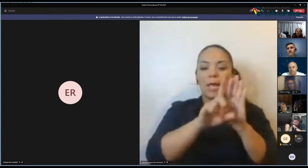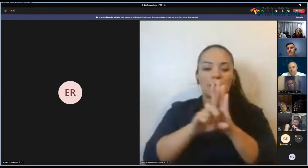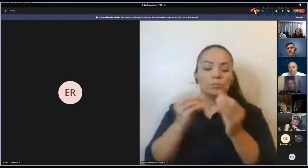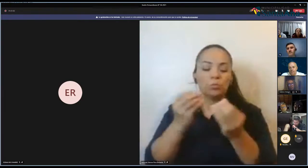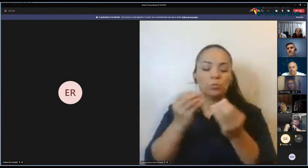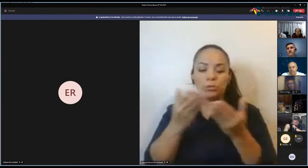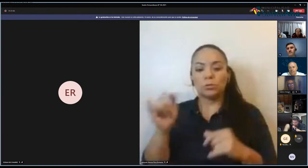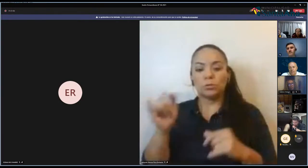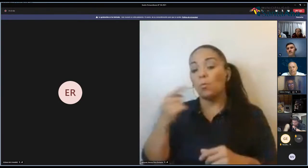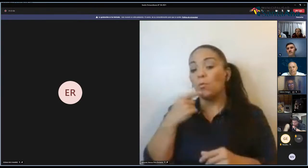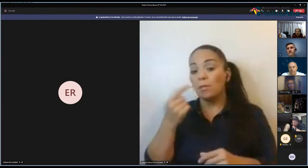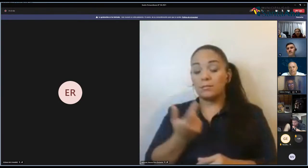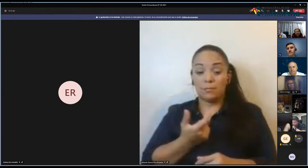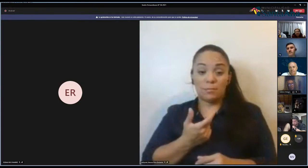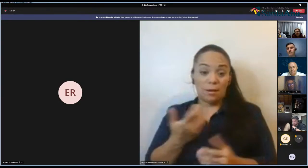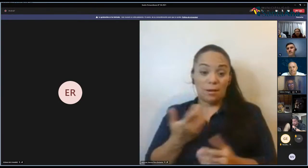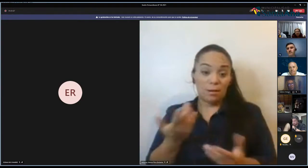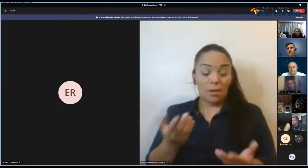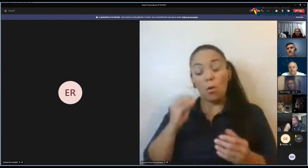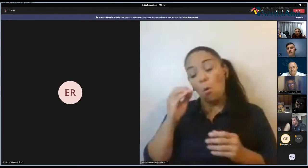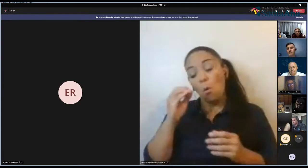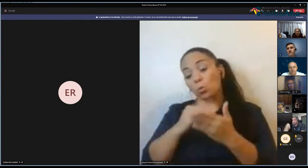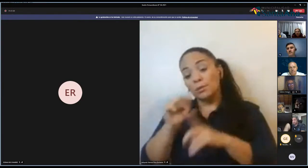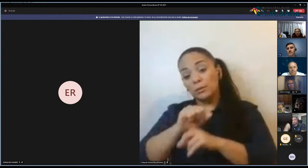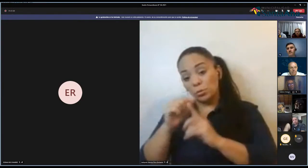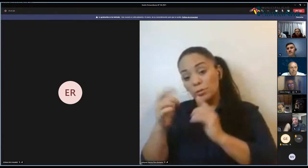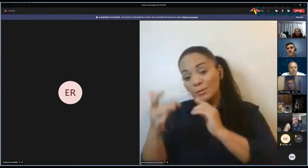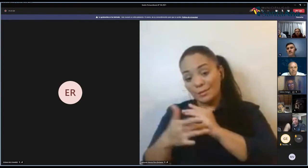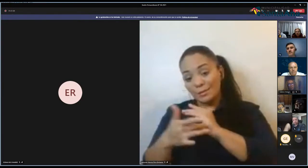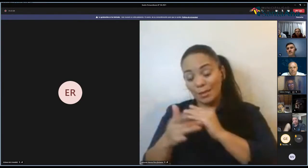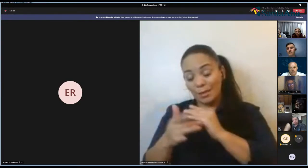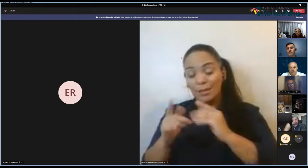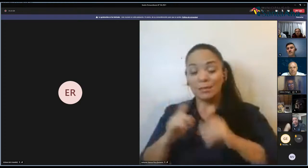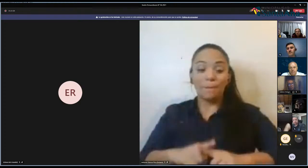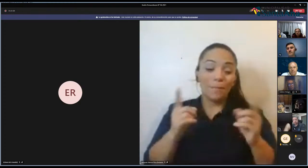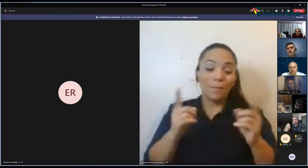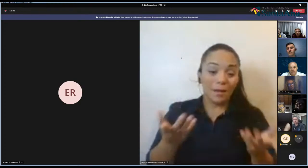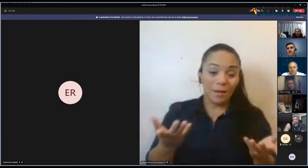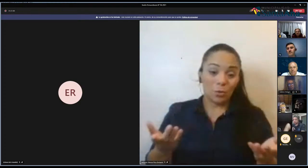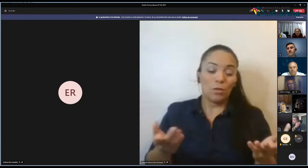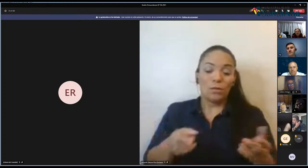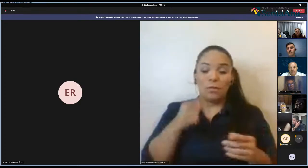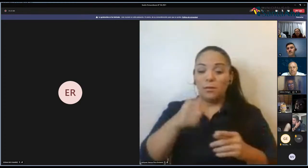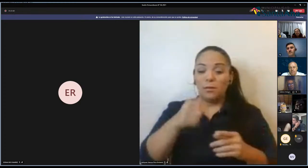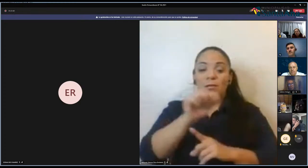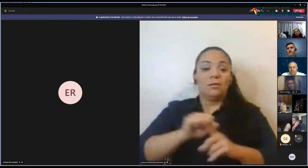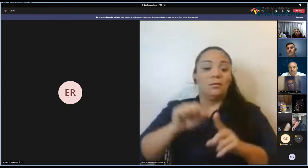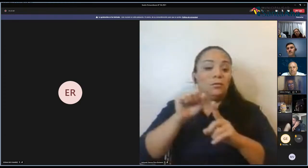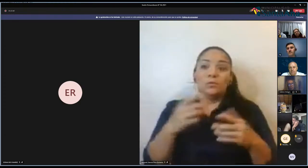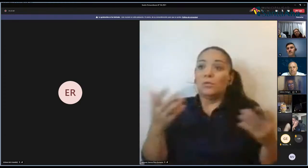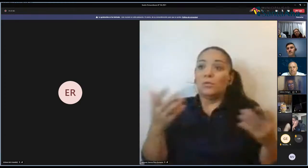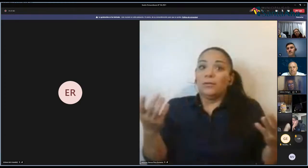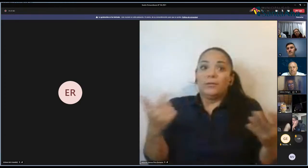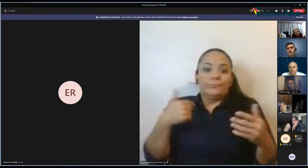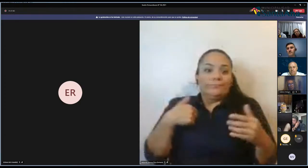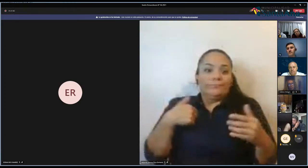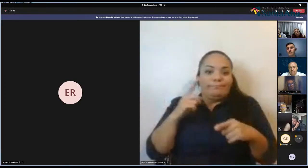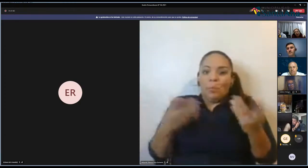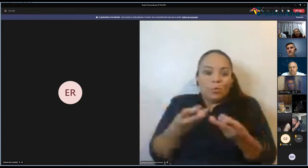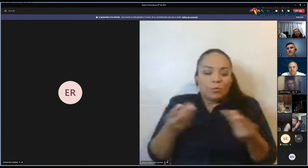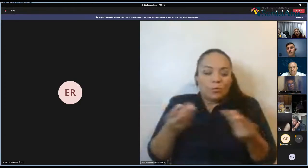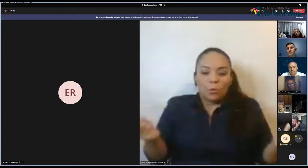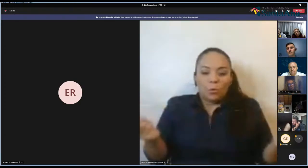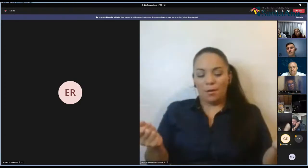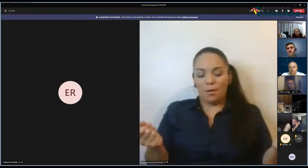gerardo o de situaciones técnicas pero oigamos al ser una situación que se me sale de las manos a mí por